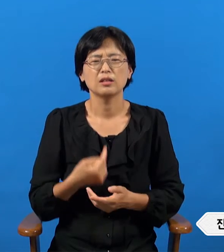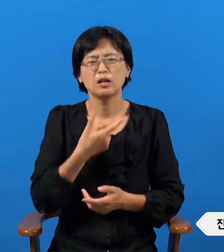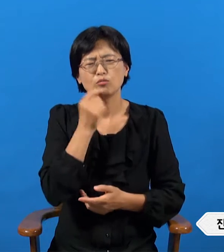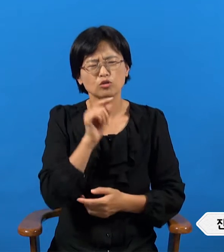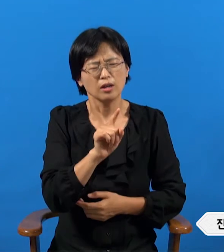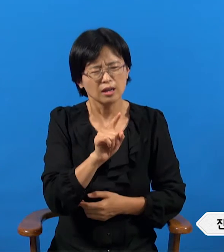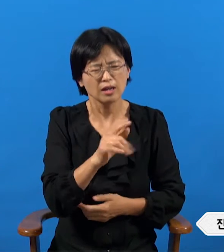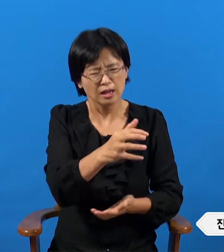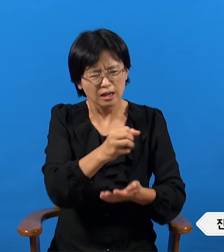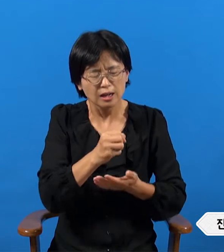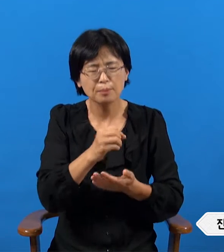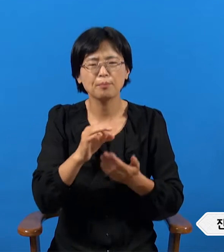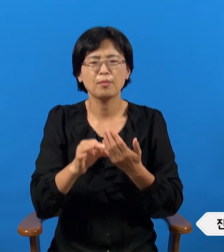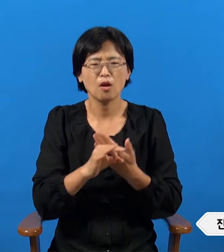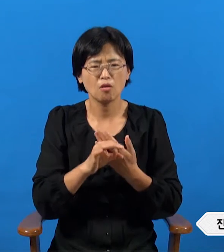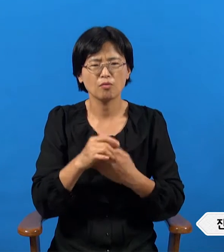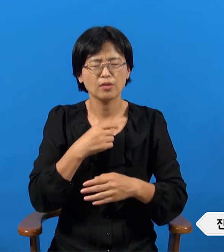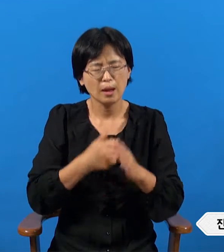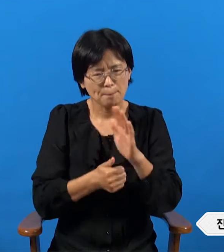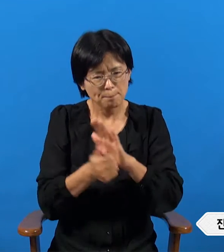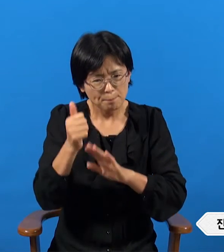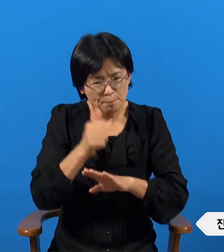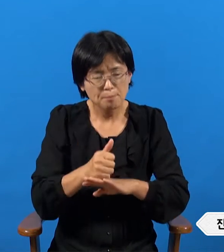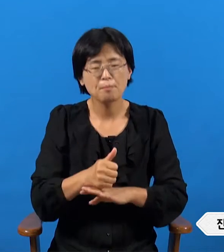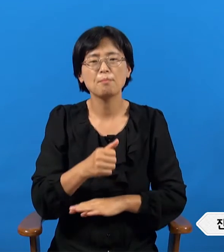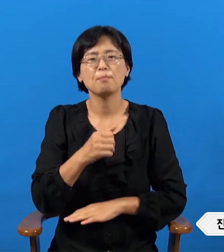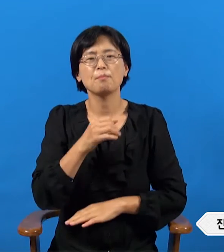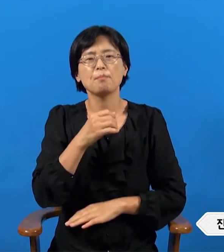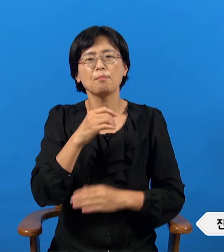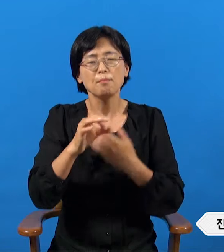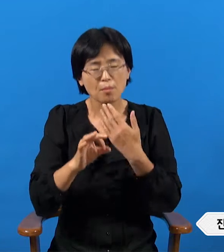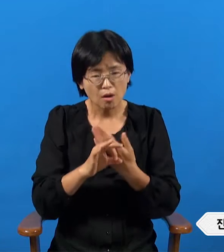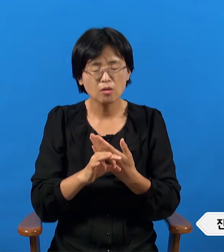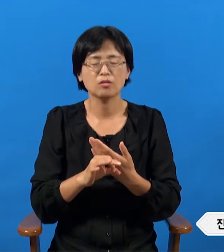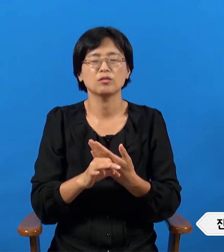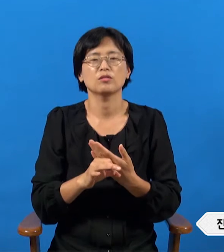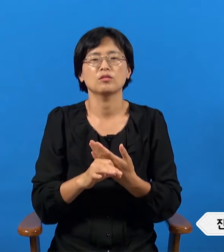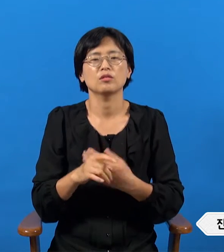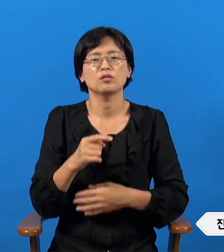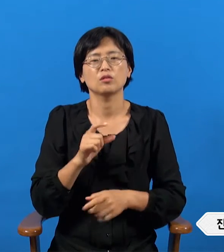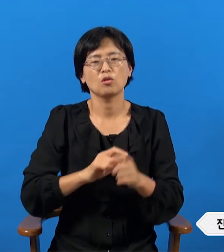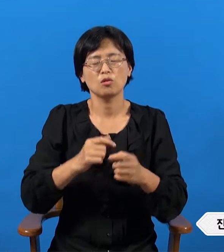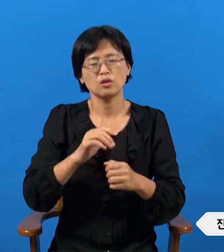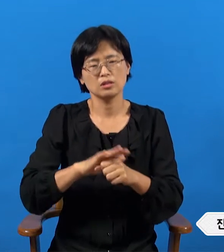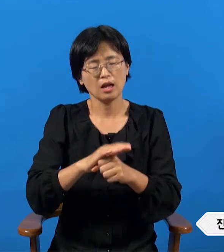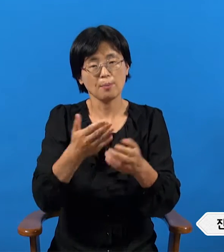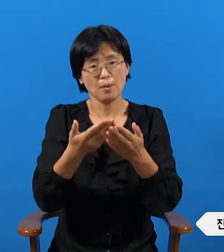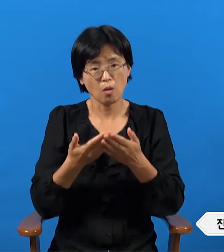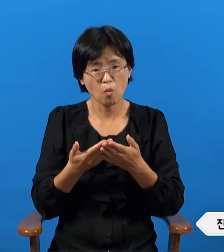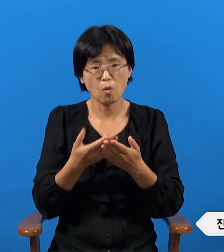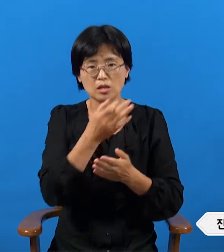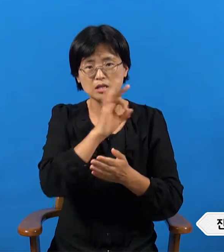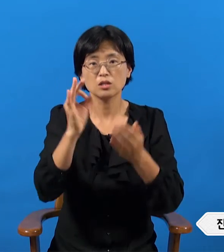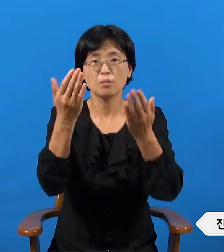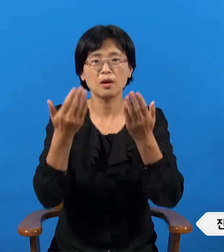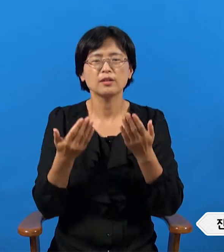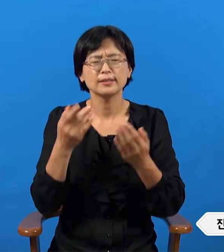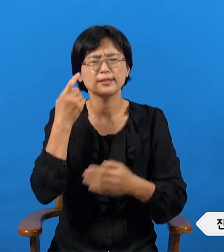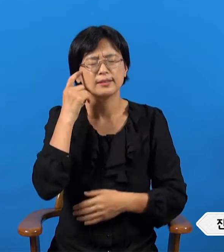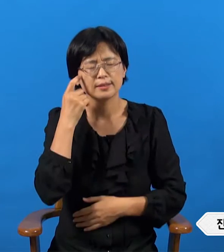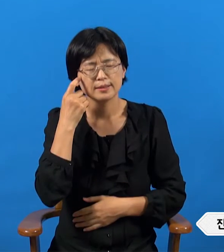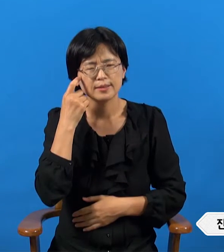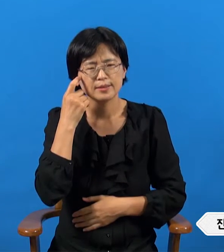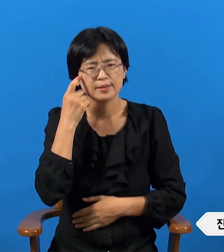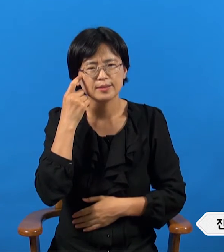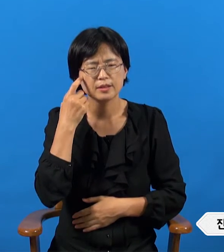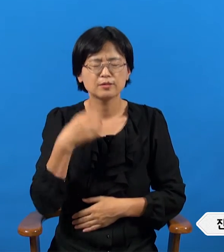그것만 가진다면, 그것만 이룬다면, 그렇게만 될 수 있다면 내가 더 중요해지고 더 사랑받고 더